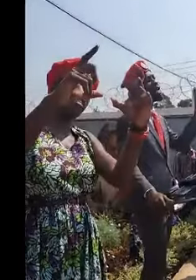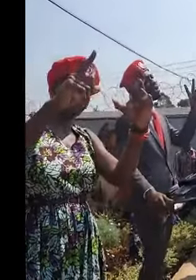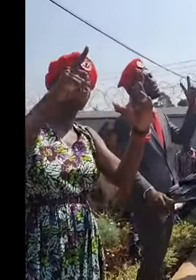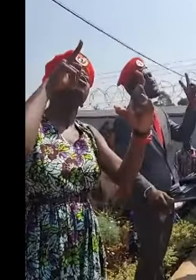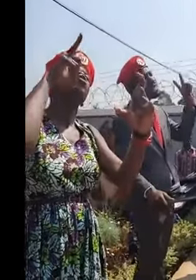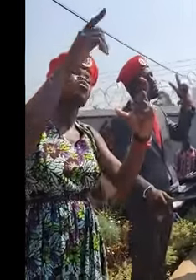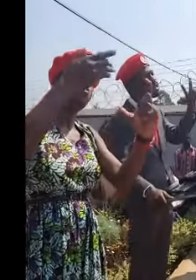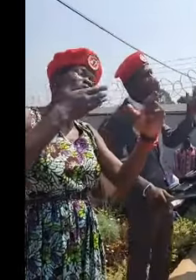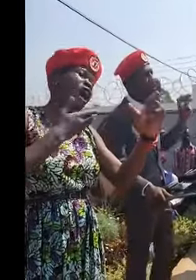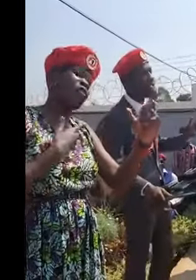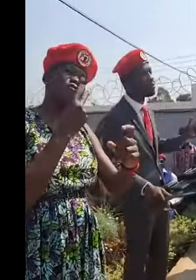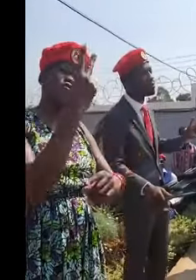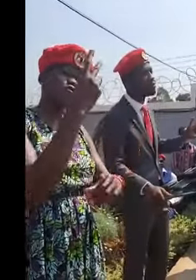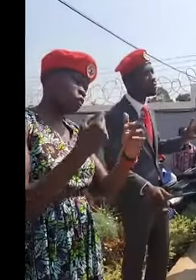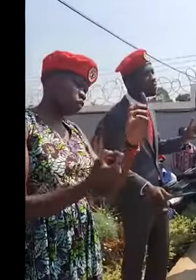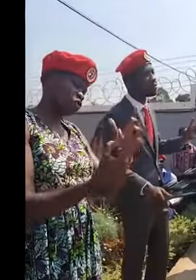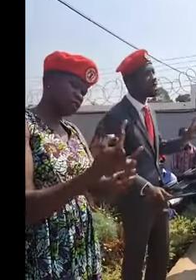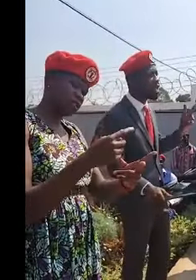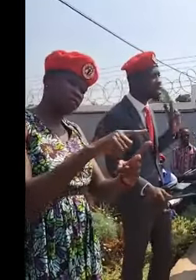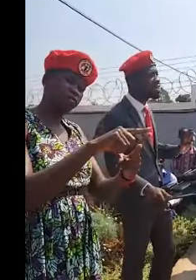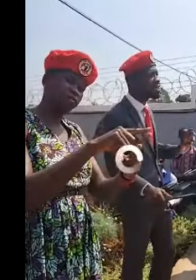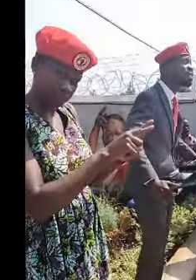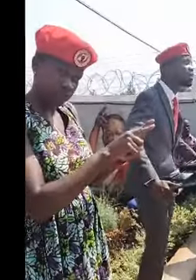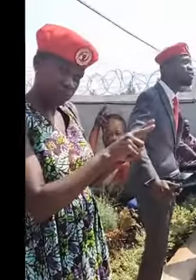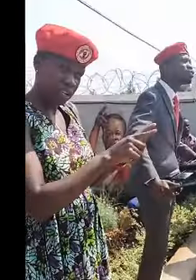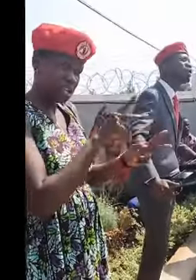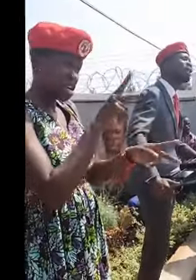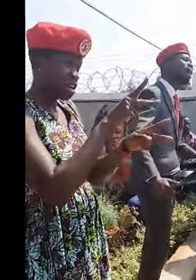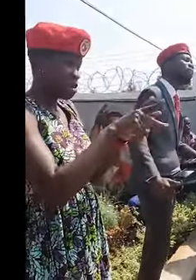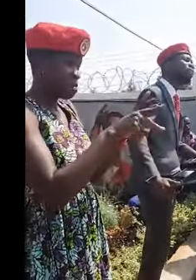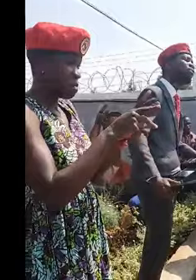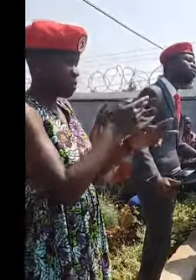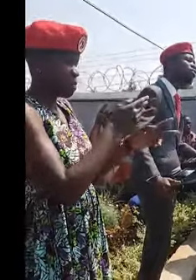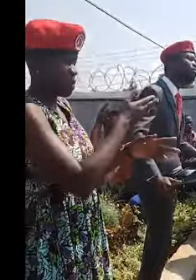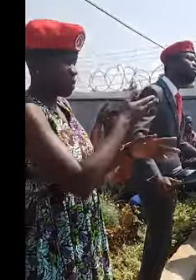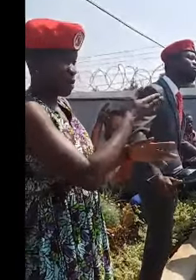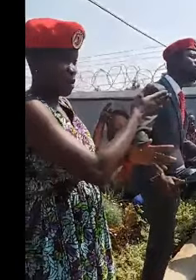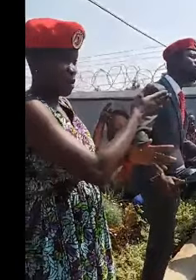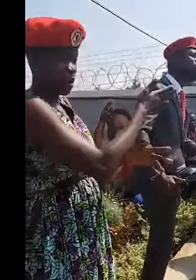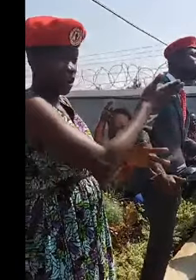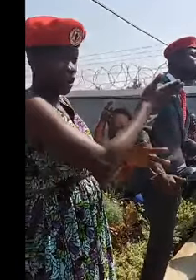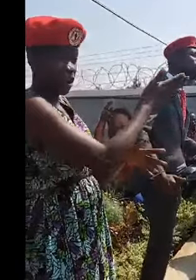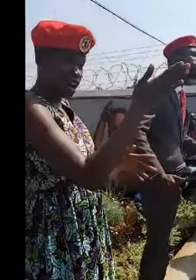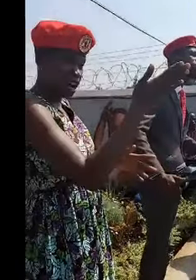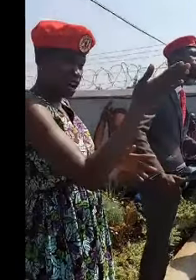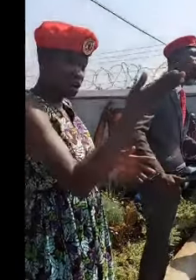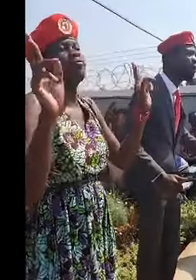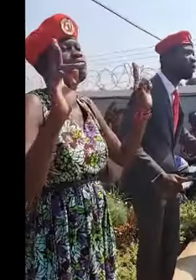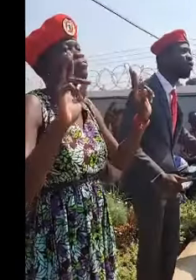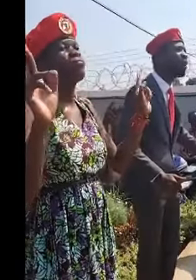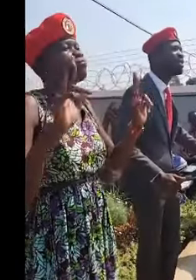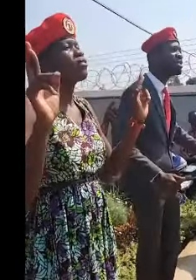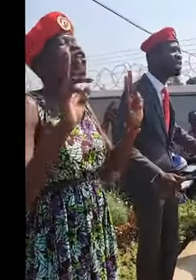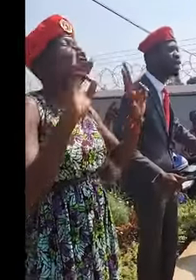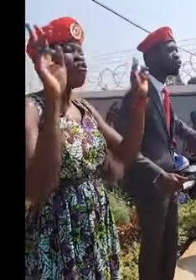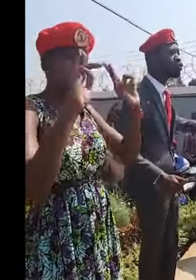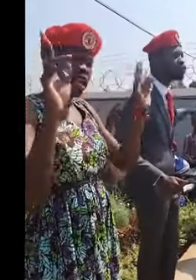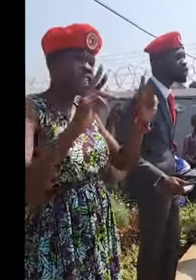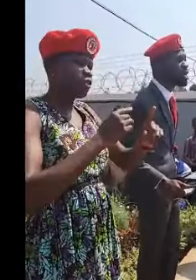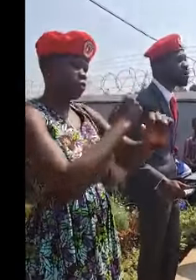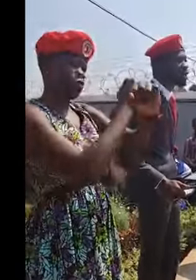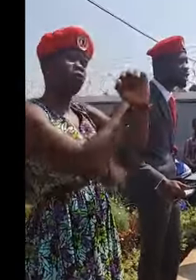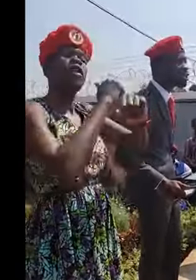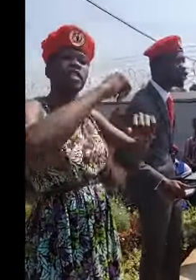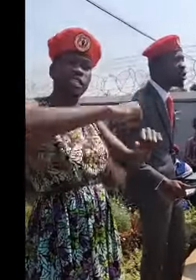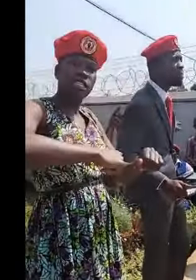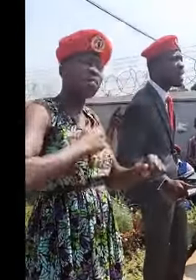okuina emikisa ebiri gyokka eijja kusitukiramu beebereremu naawe omalirize nga